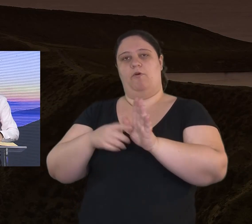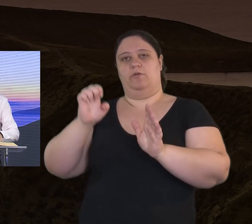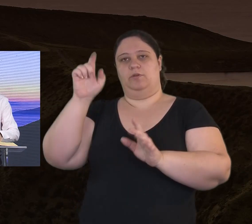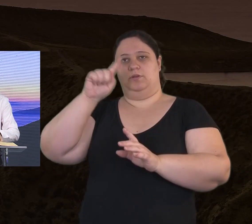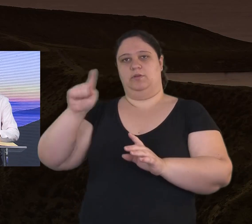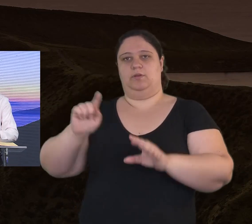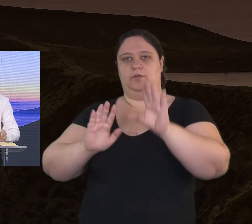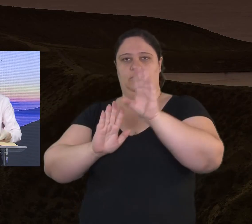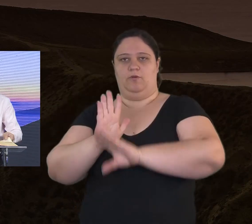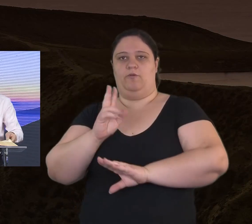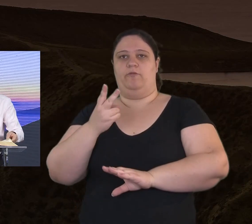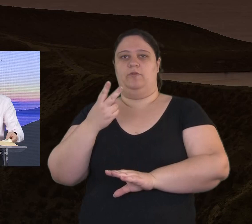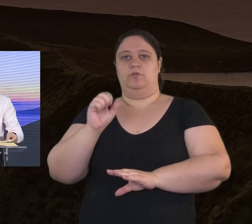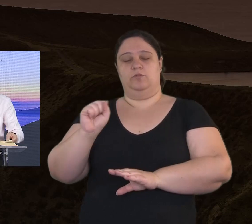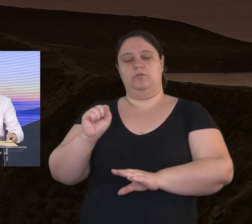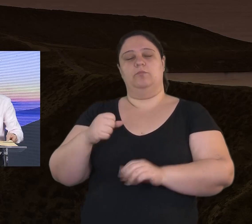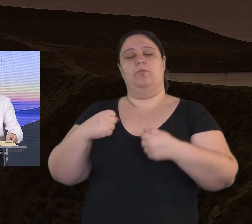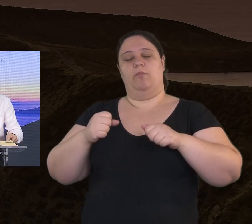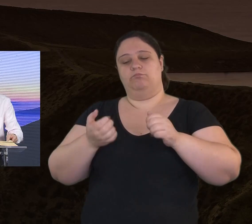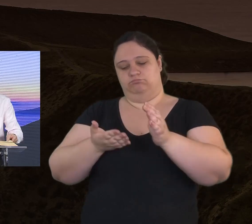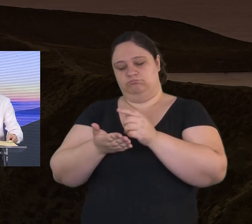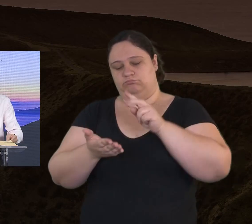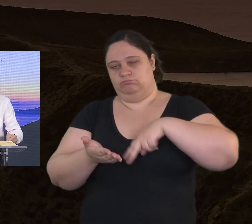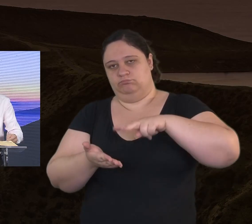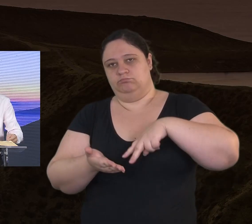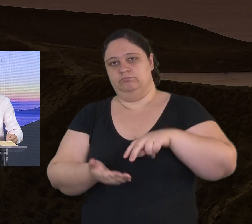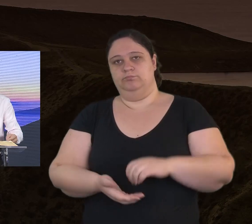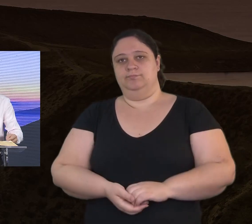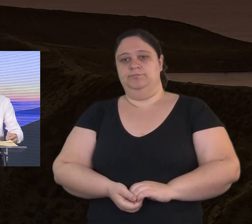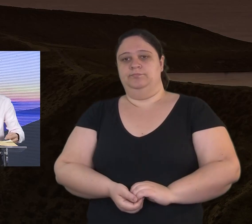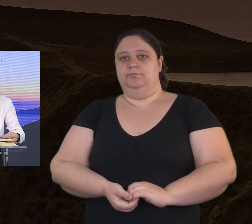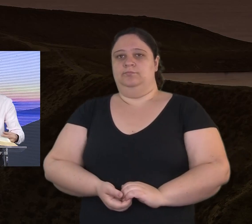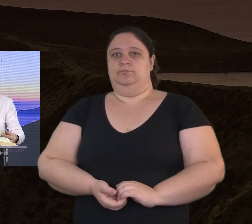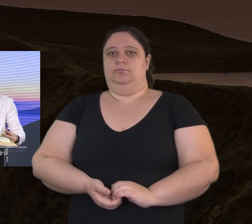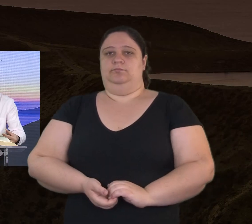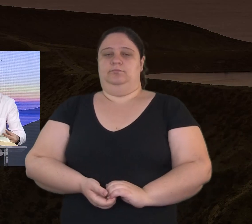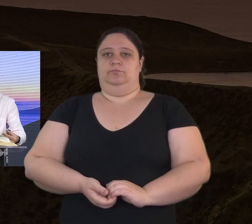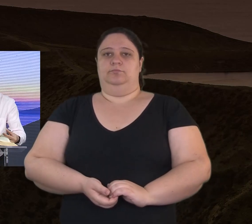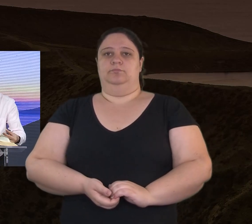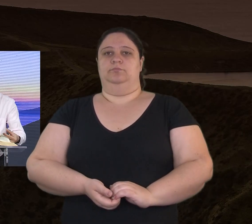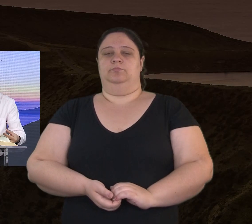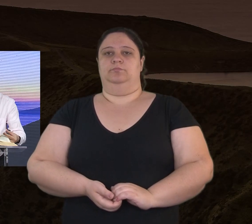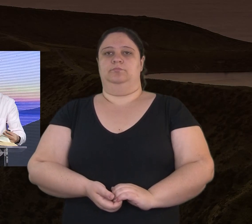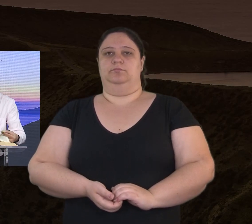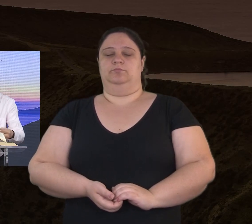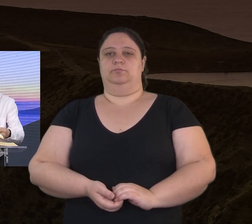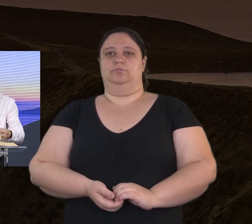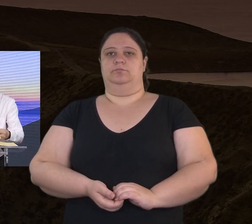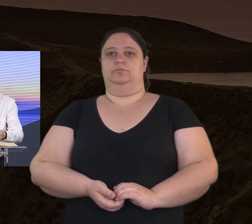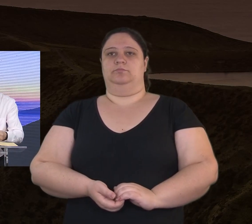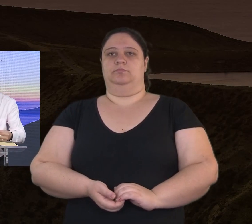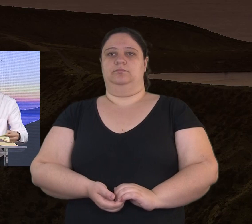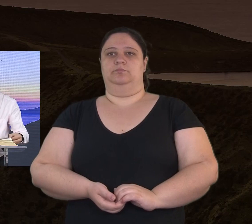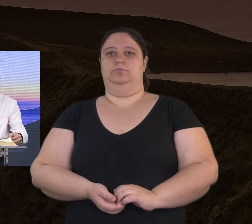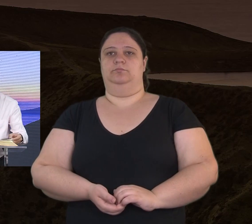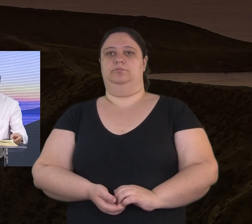28, você pode abrir na sua Bíblia, né? Ezequiel 28,